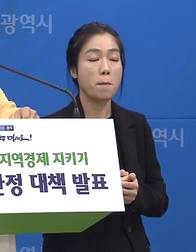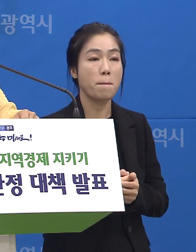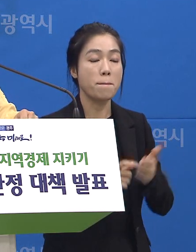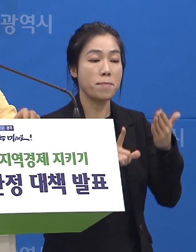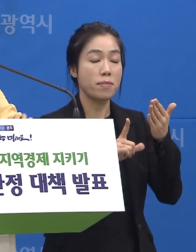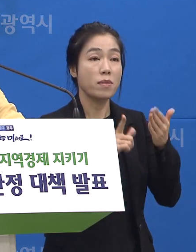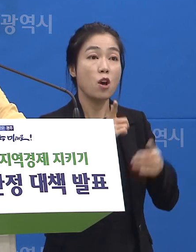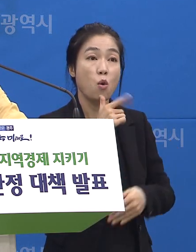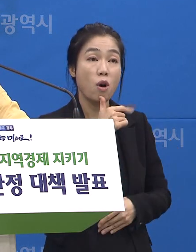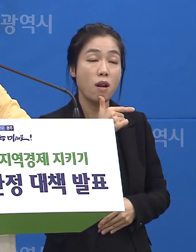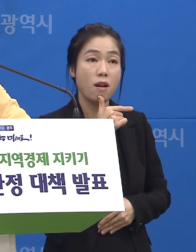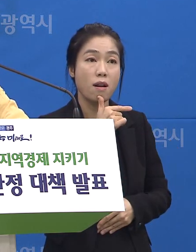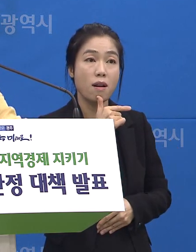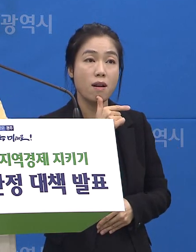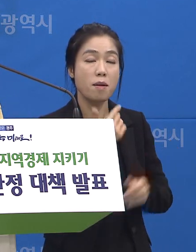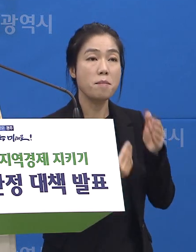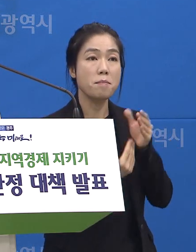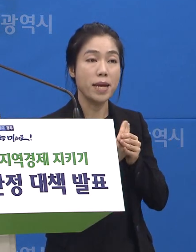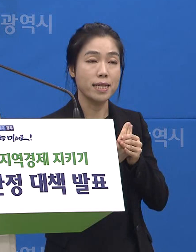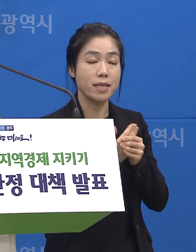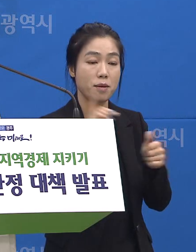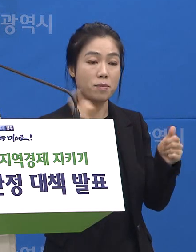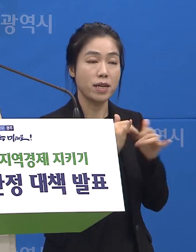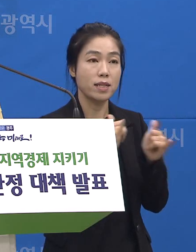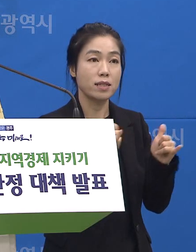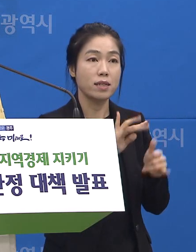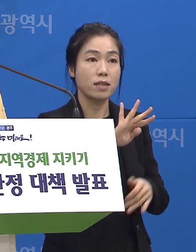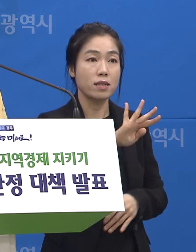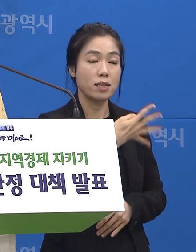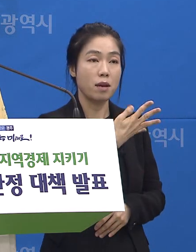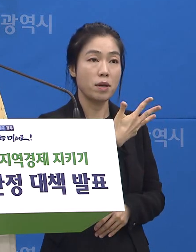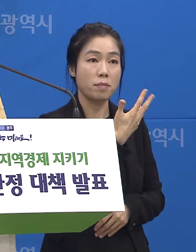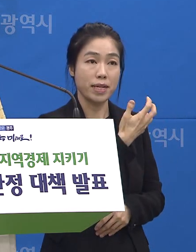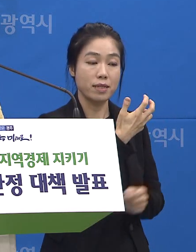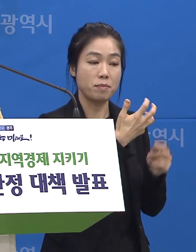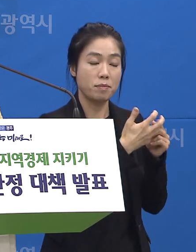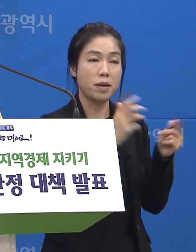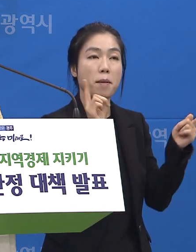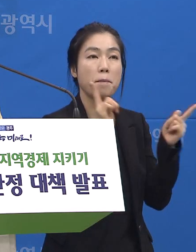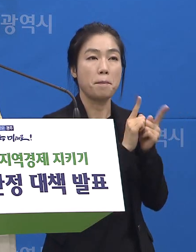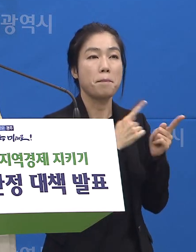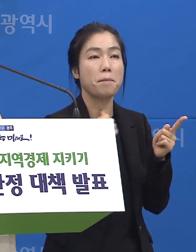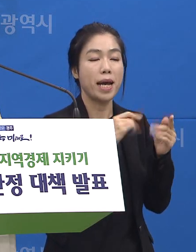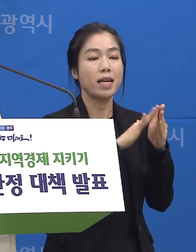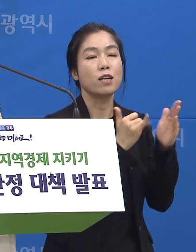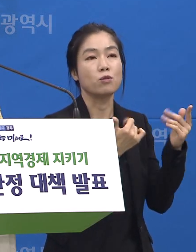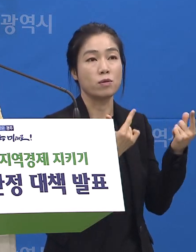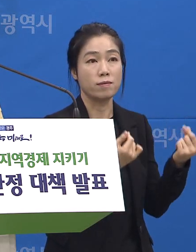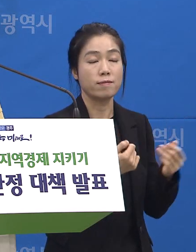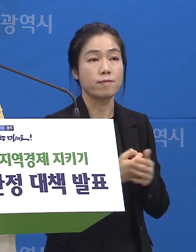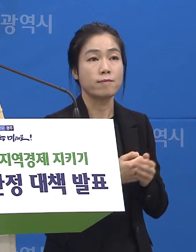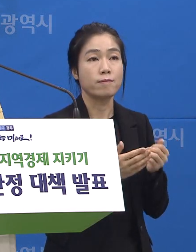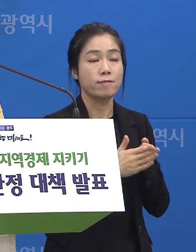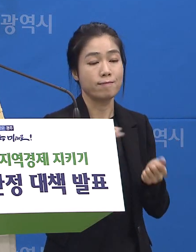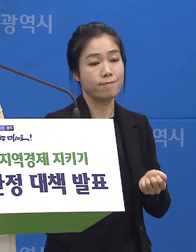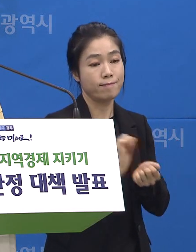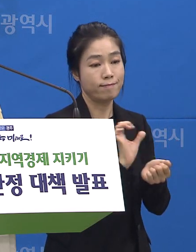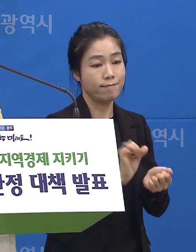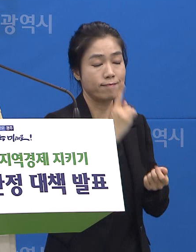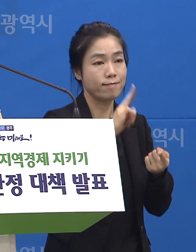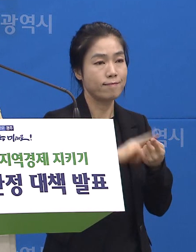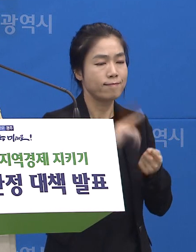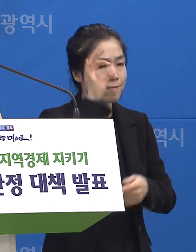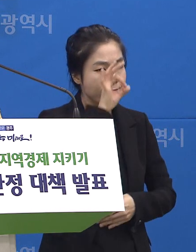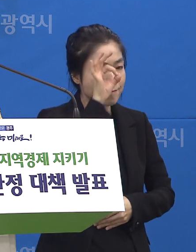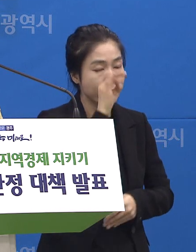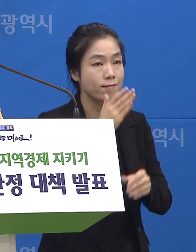14일 월요일에 발생한 확진자는 480번의 접촉자로서 가족입니다. 그래서 감염원에 대해서는 찾고